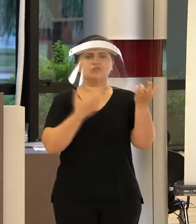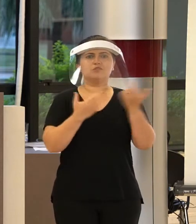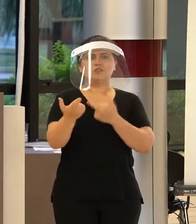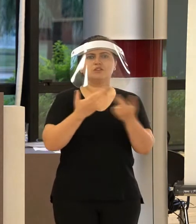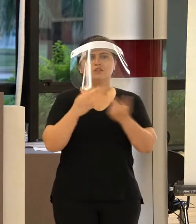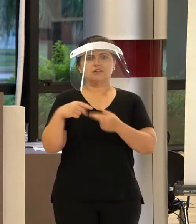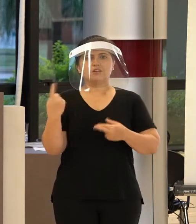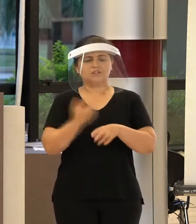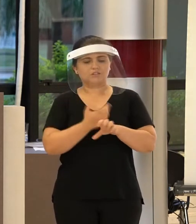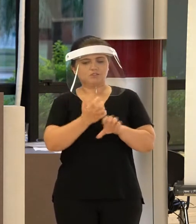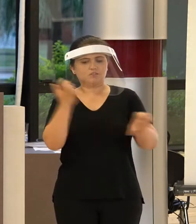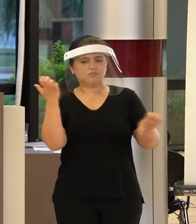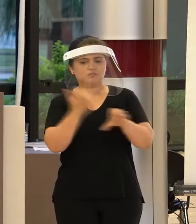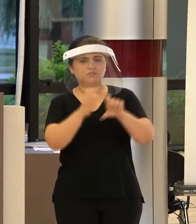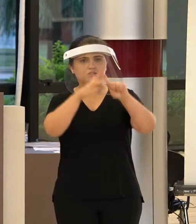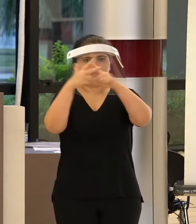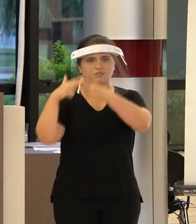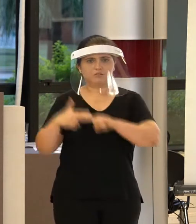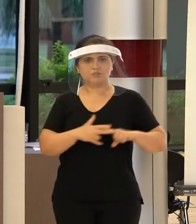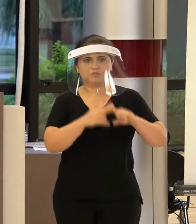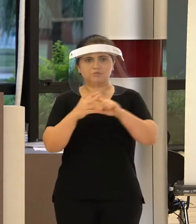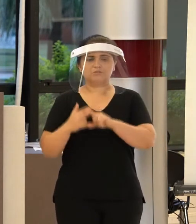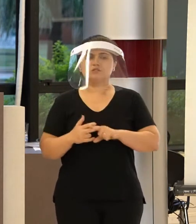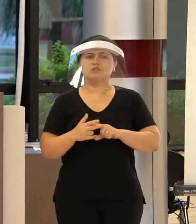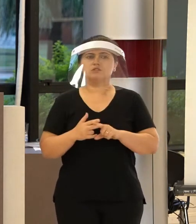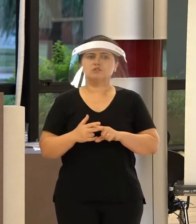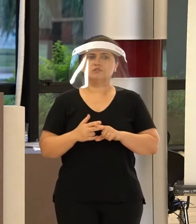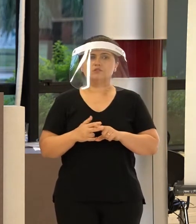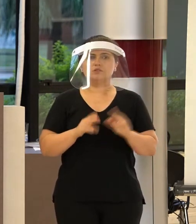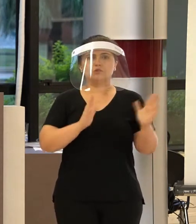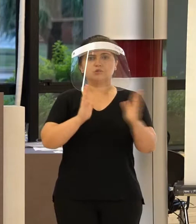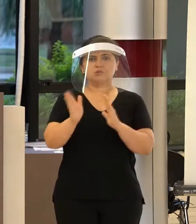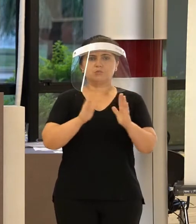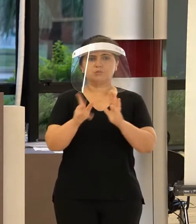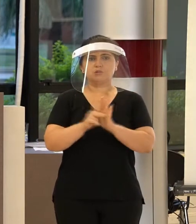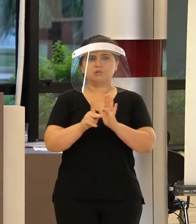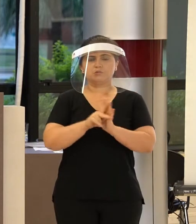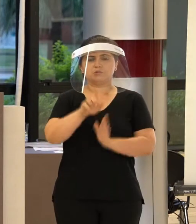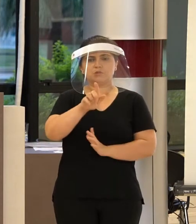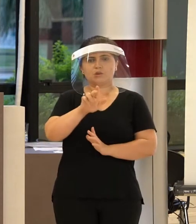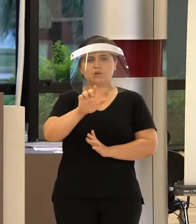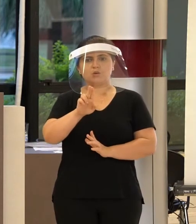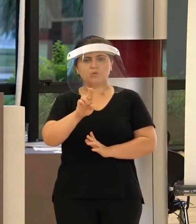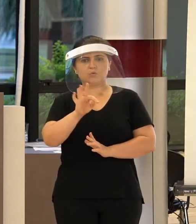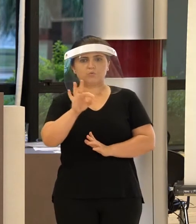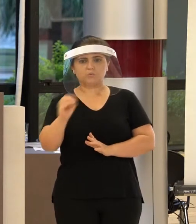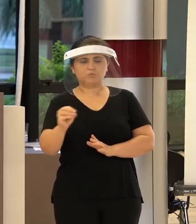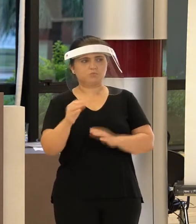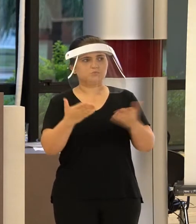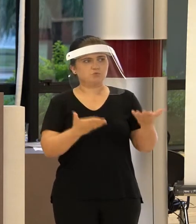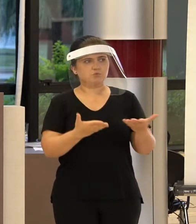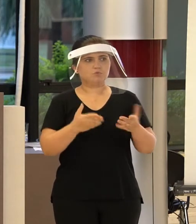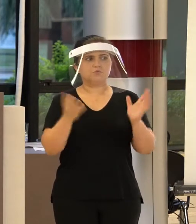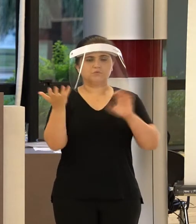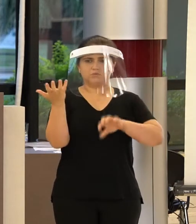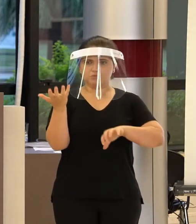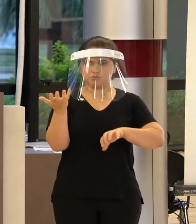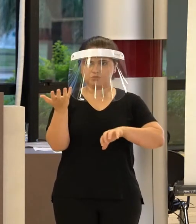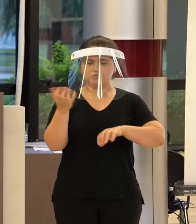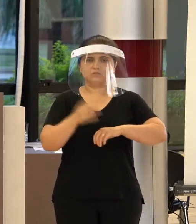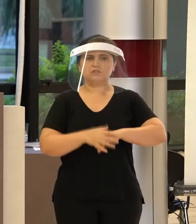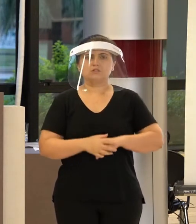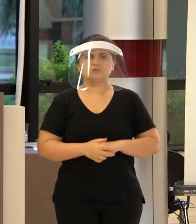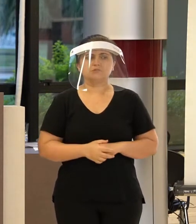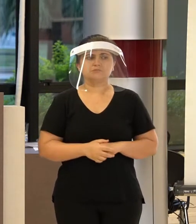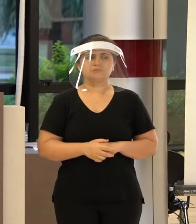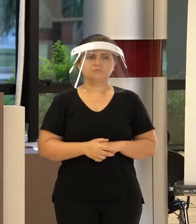relacionado com a nossa engenharia mecânica. Agradecer o meu querido Gutenberg, presidente da ABMEC Distrito Federal.